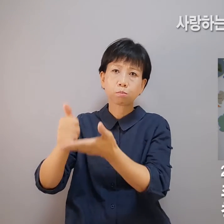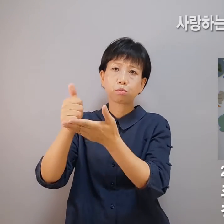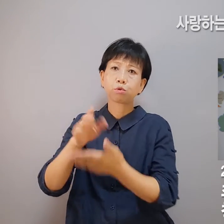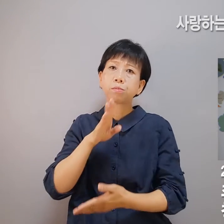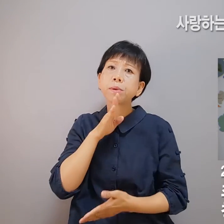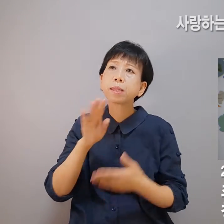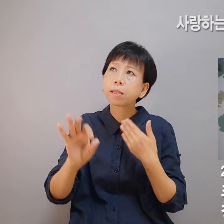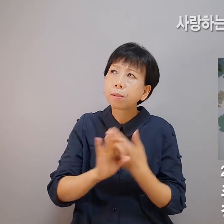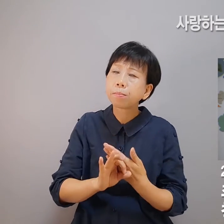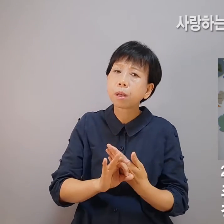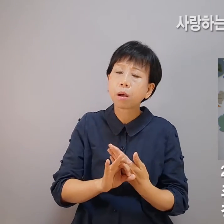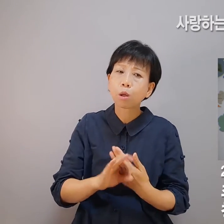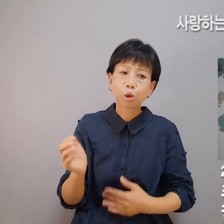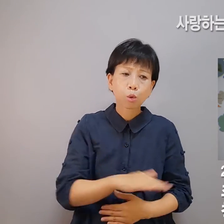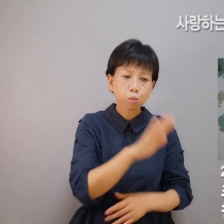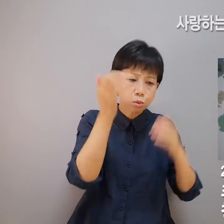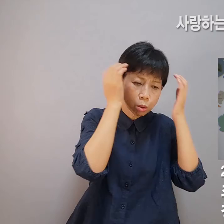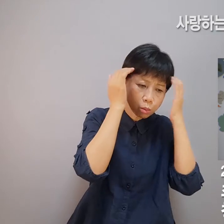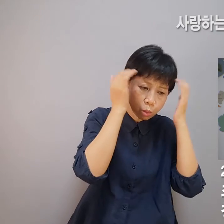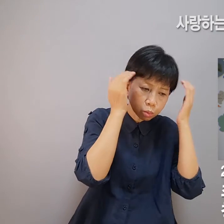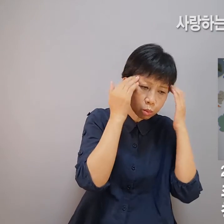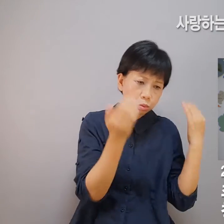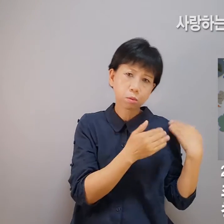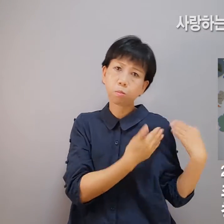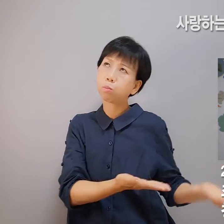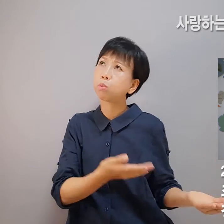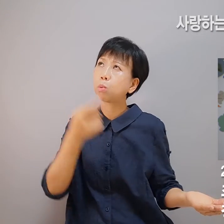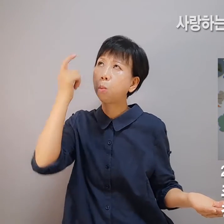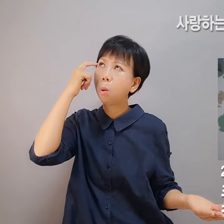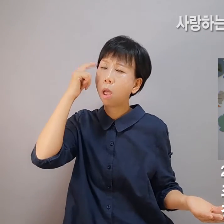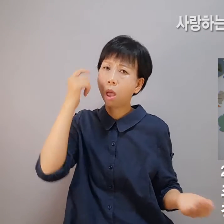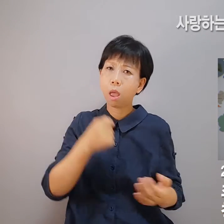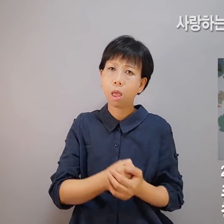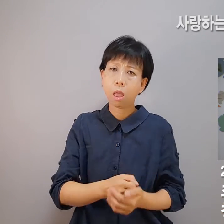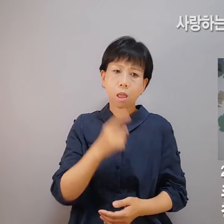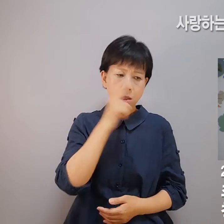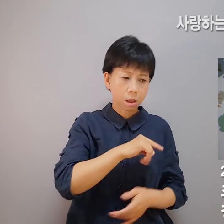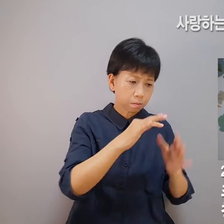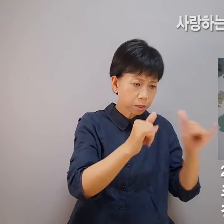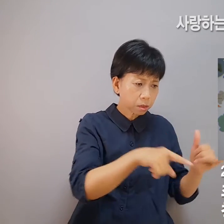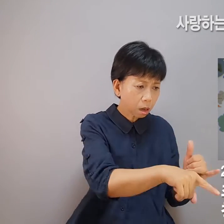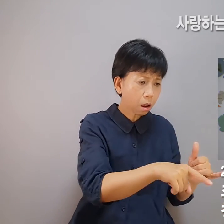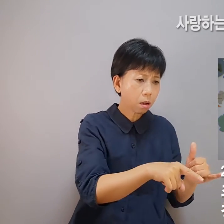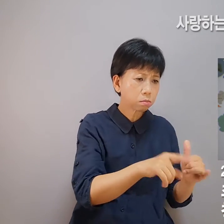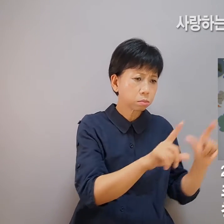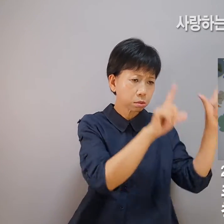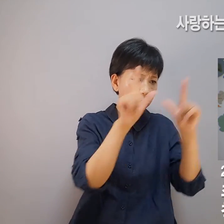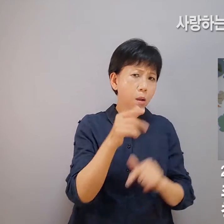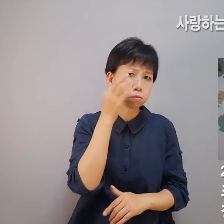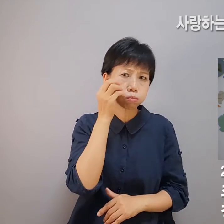의문스러웠어요. 정말 지독히 나쁜 사람들이 있는데 그들은 왜 잘만 살까?